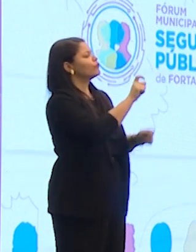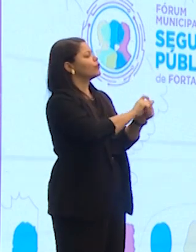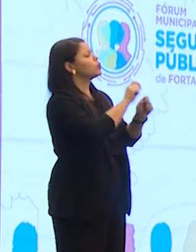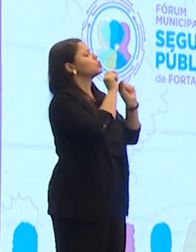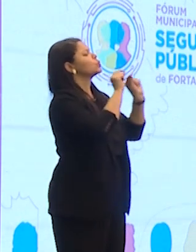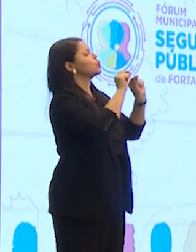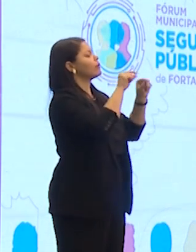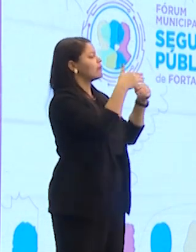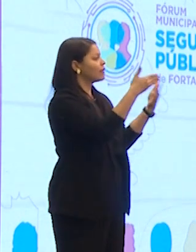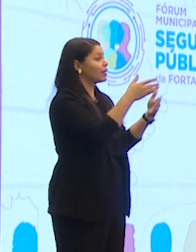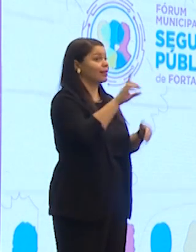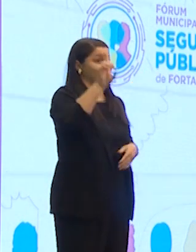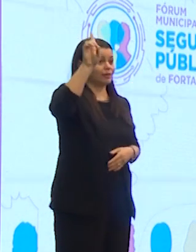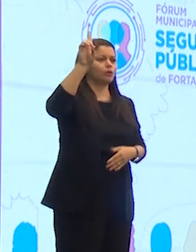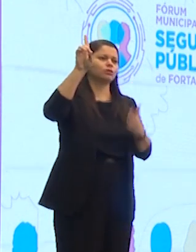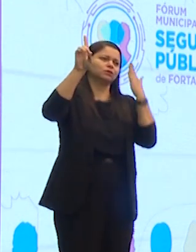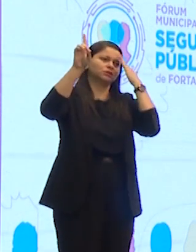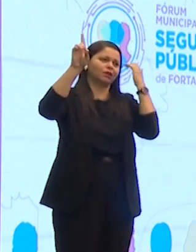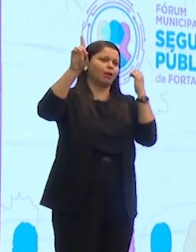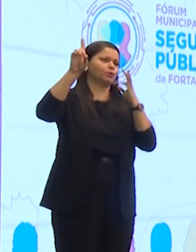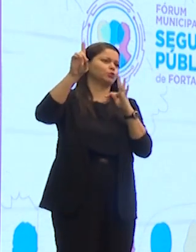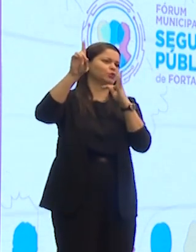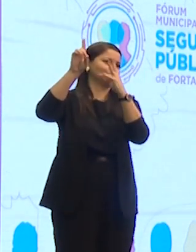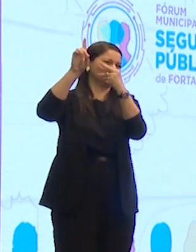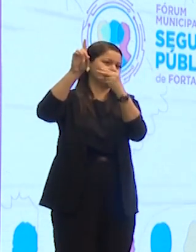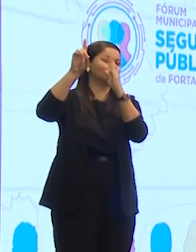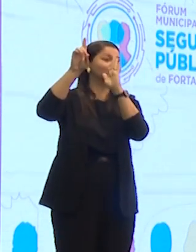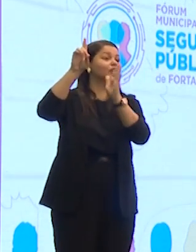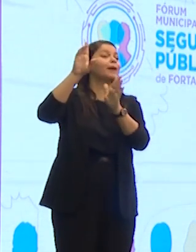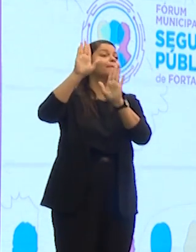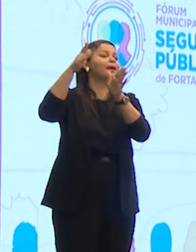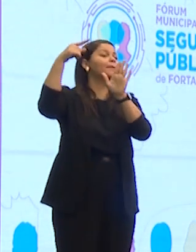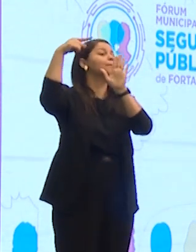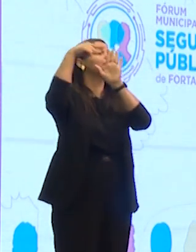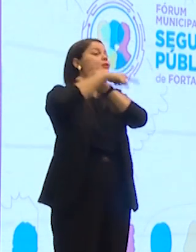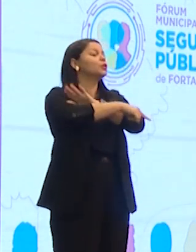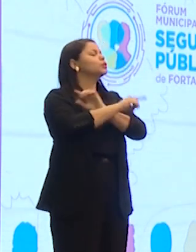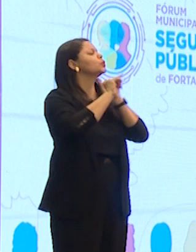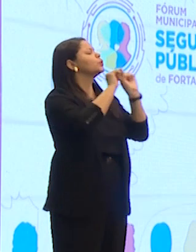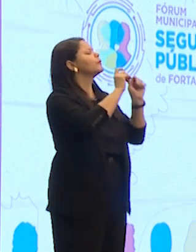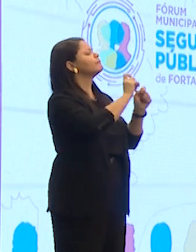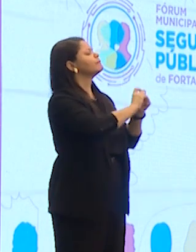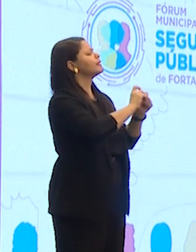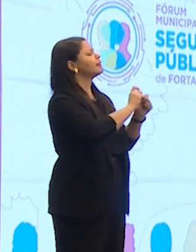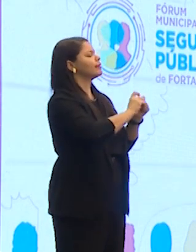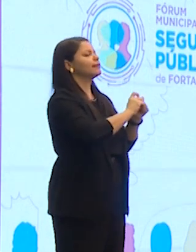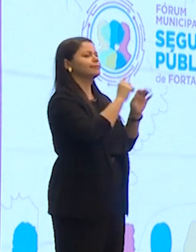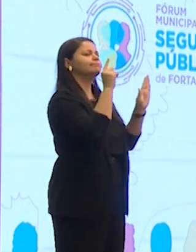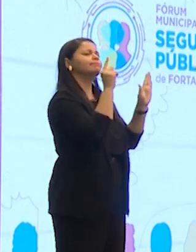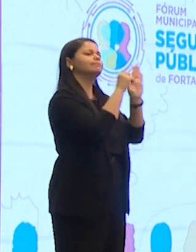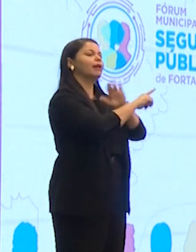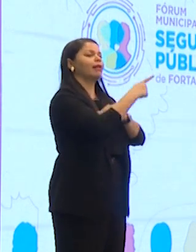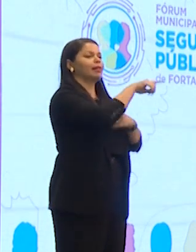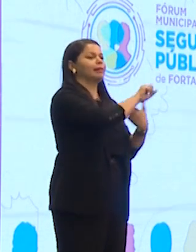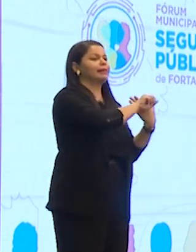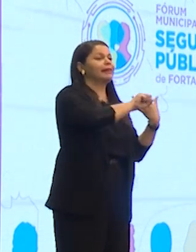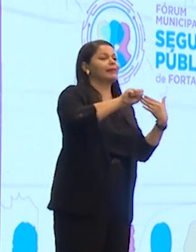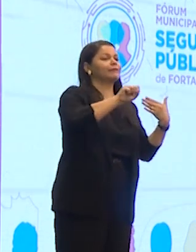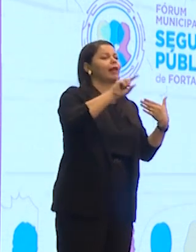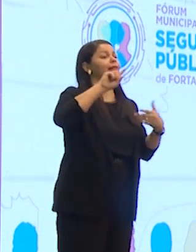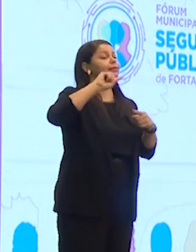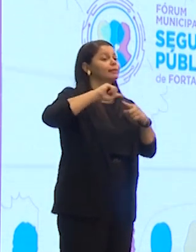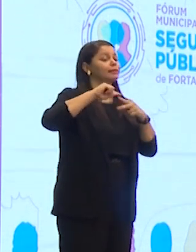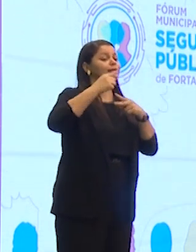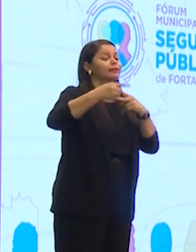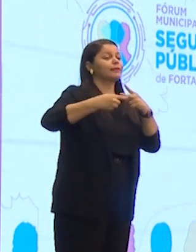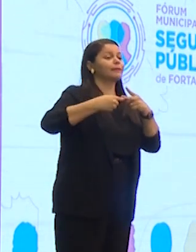e obviamente soubesse, e depois ele individualiza a pena. Ele fixa uma pena para Adão e fundamenta uma pena para Eva